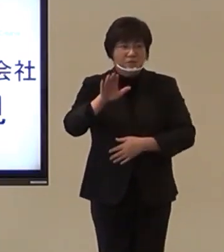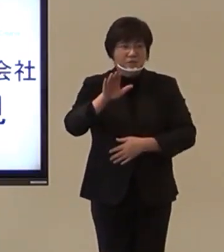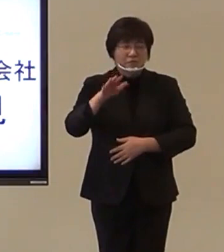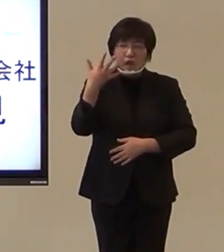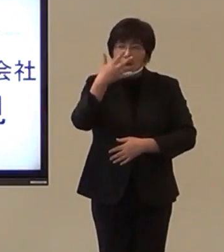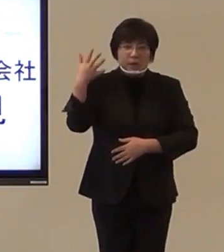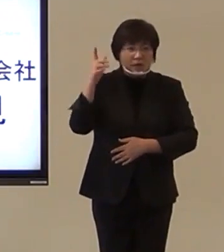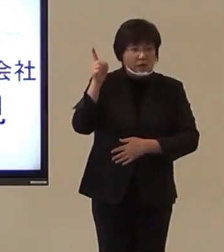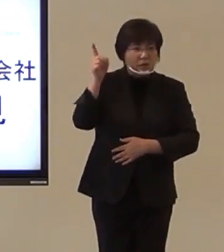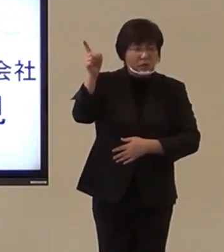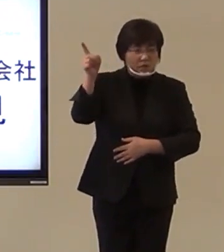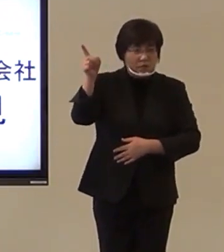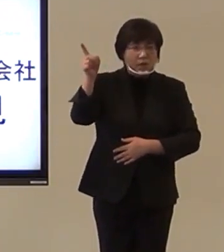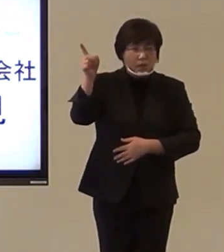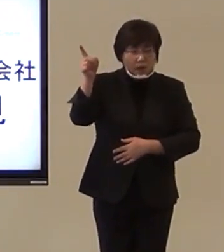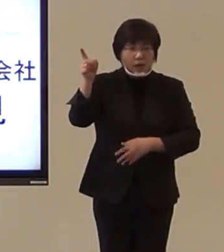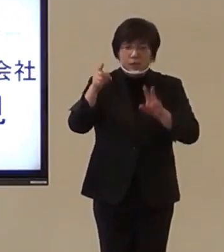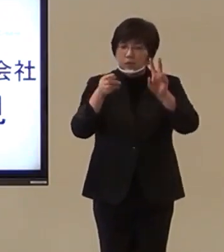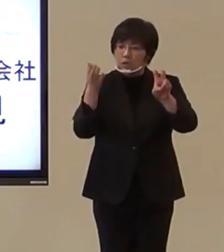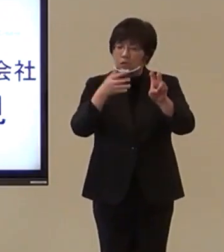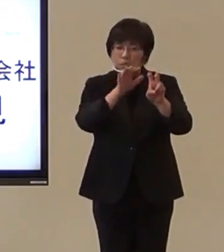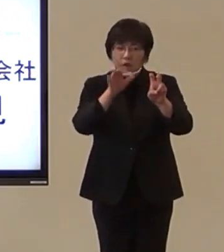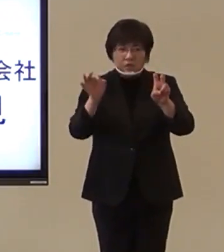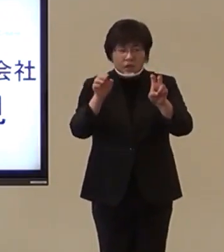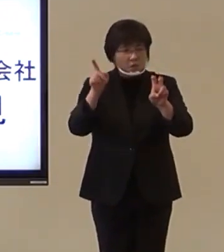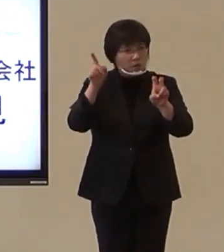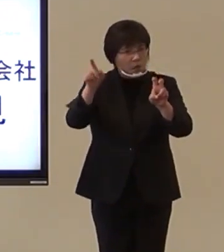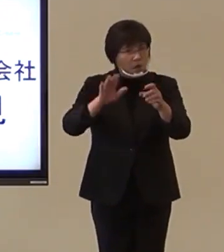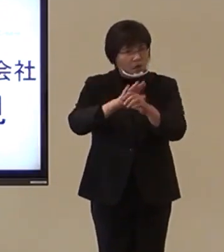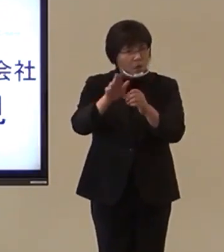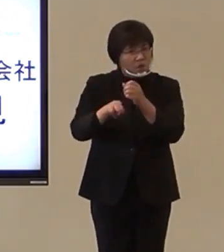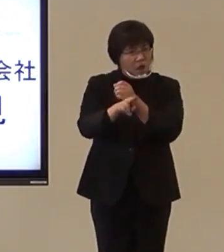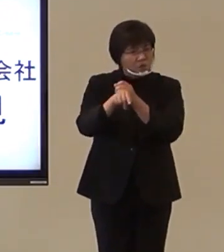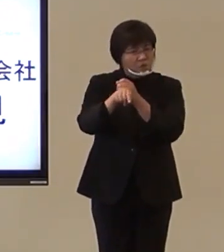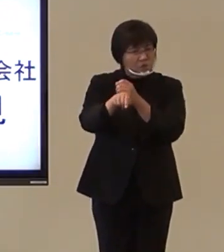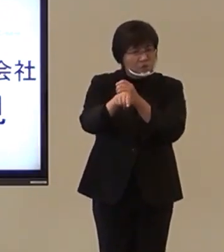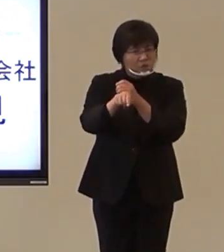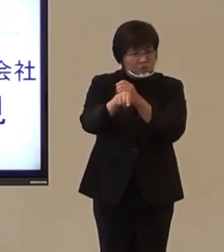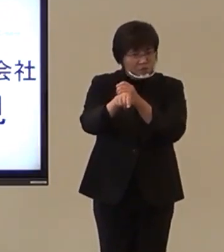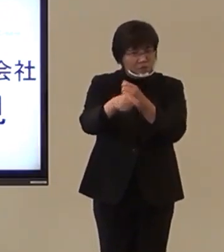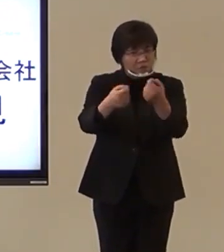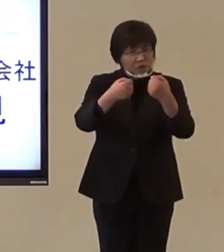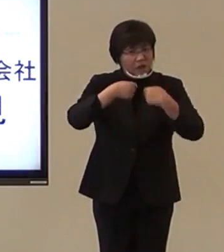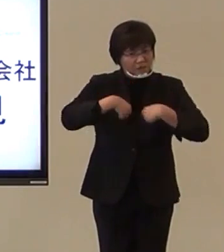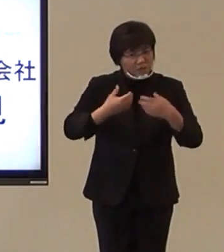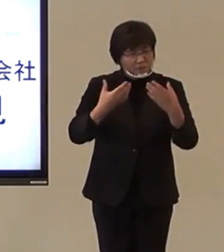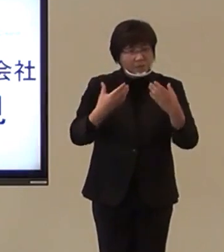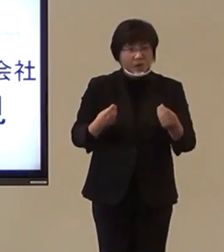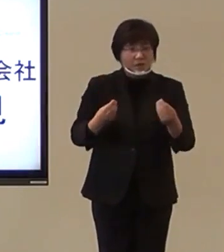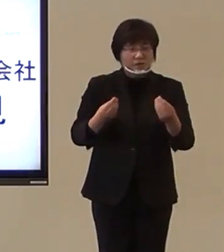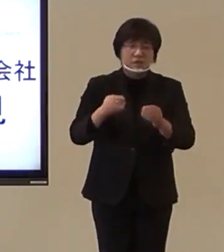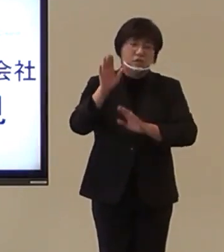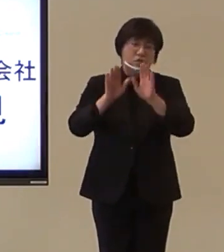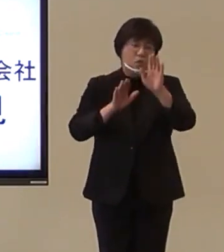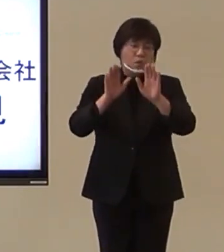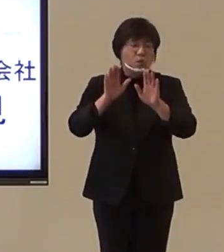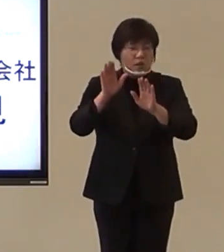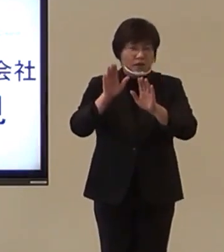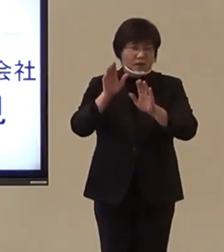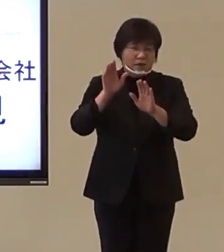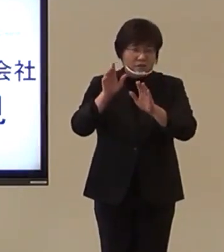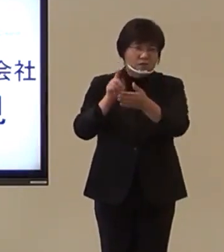すでに 20% がコロナの感染をしたんではないかと。ですから極端に言う